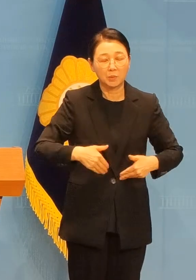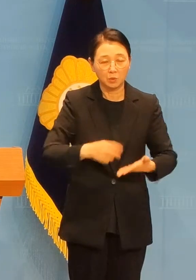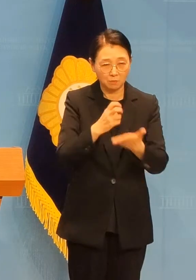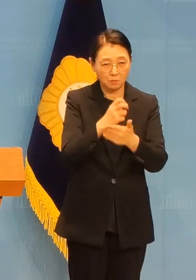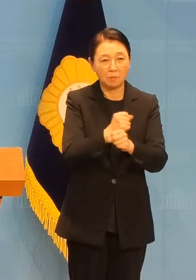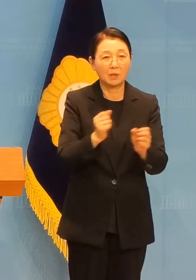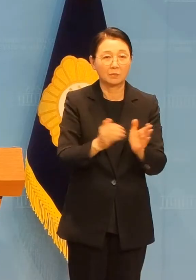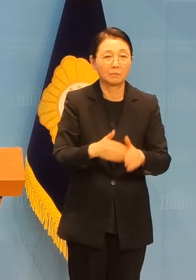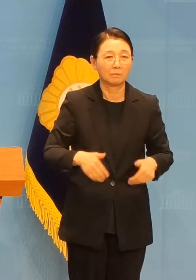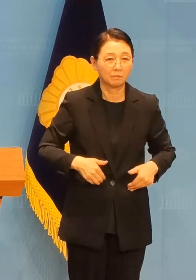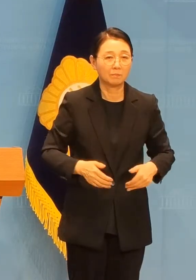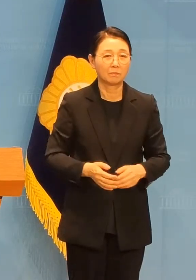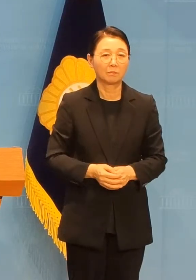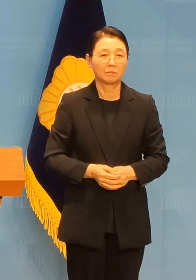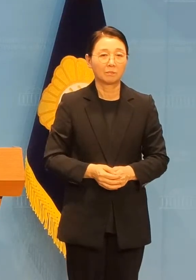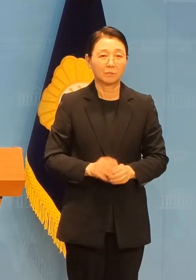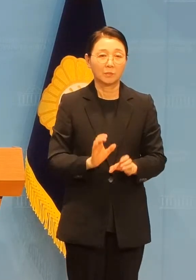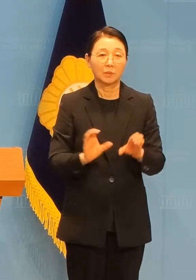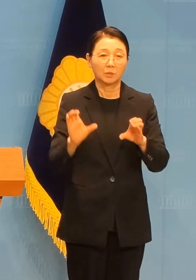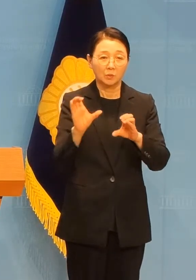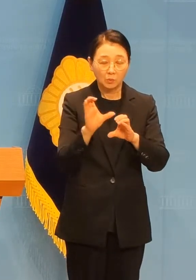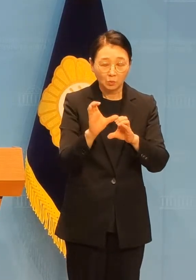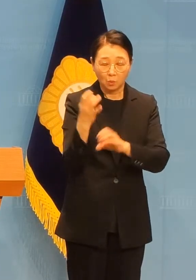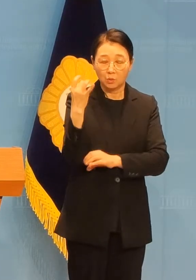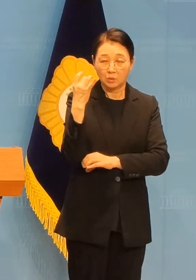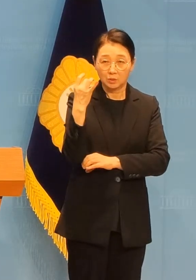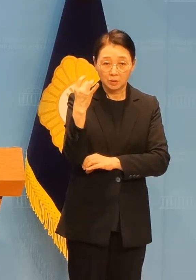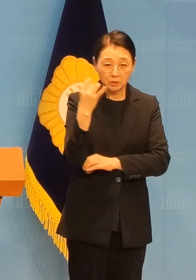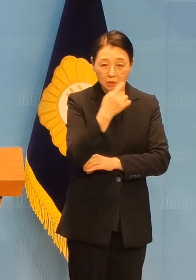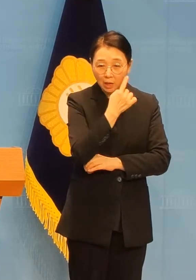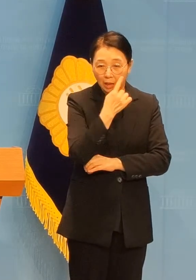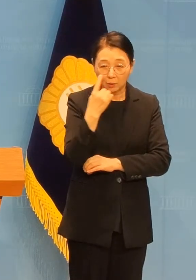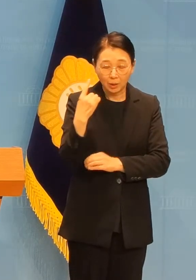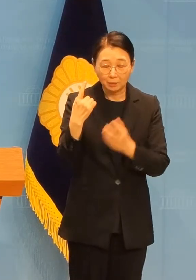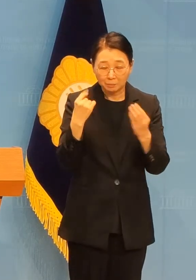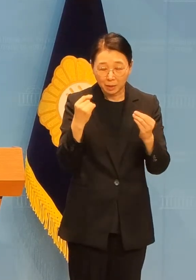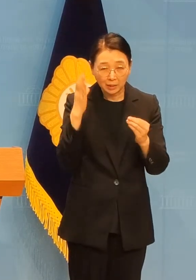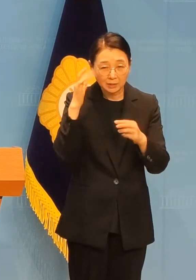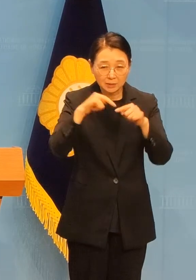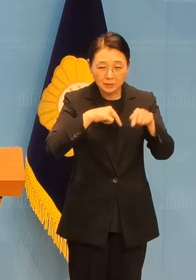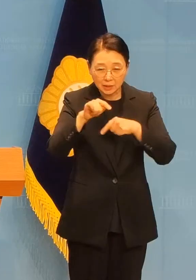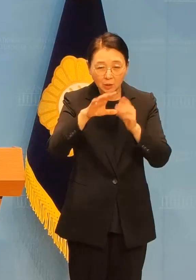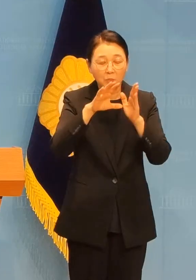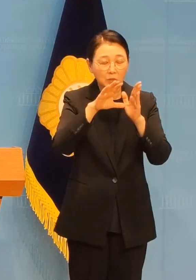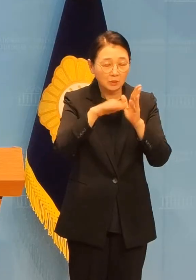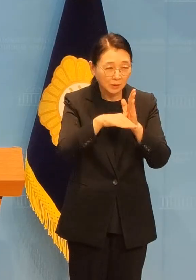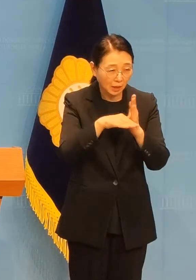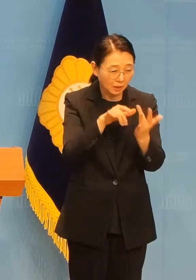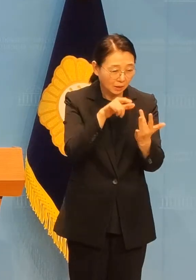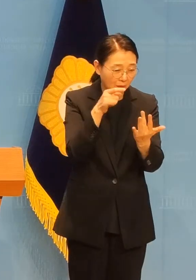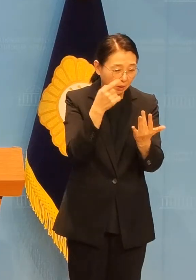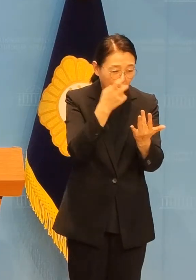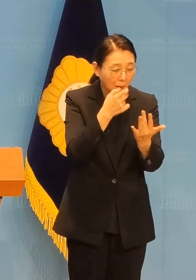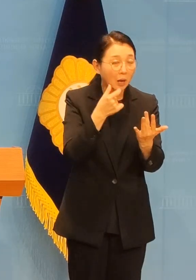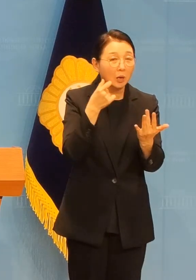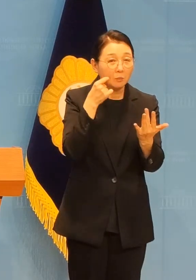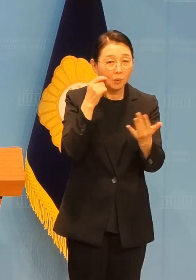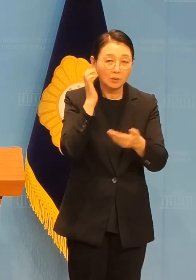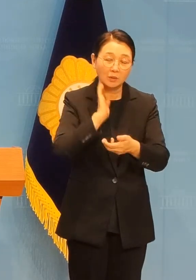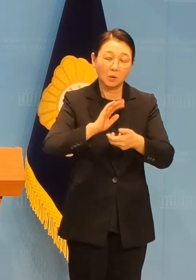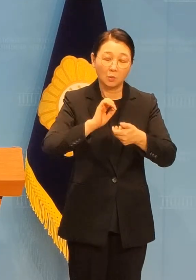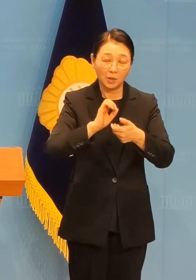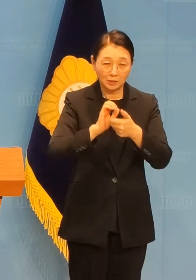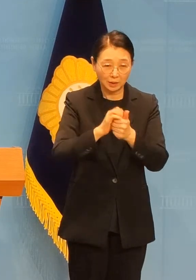합니다. 아울러 이러한 기본 사실조차 인사검증 단계에서 거르지 못한 청와대